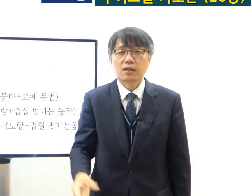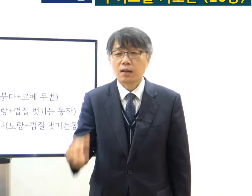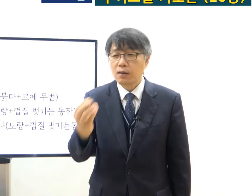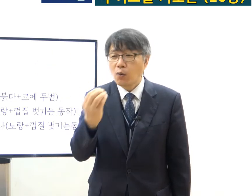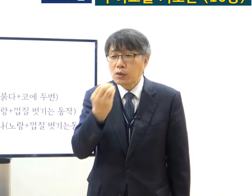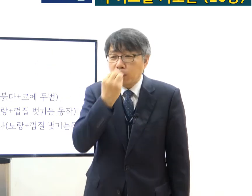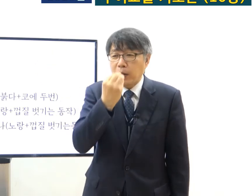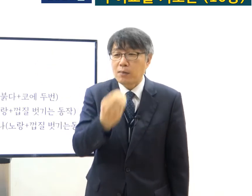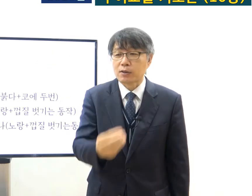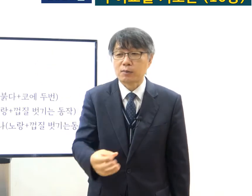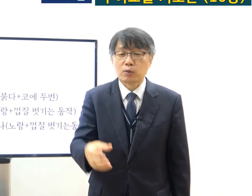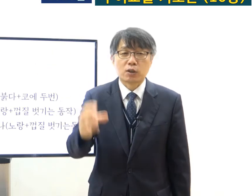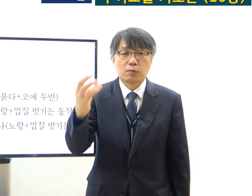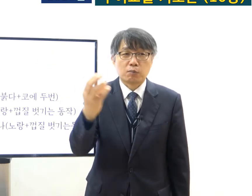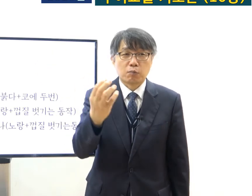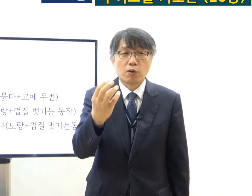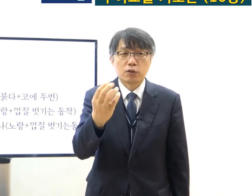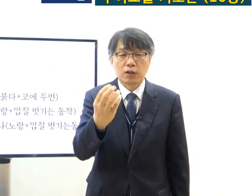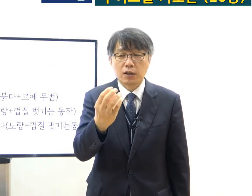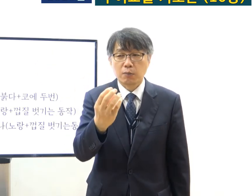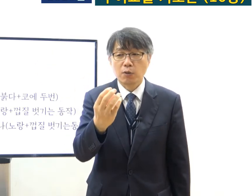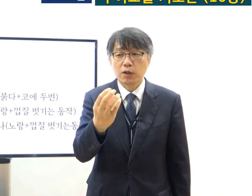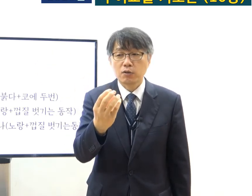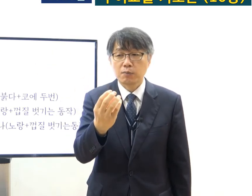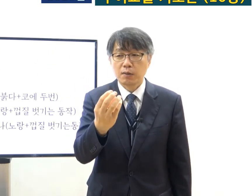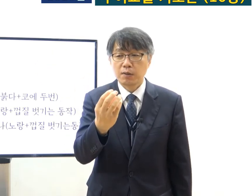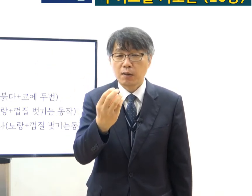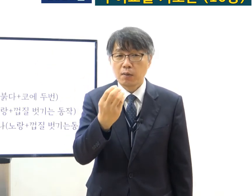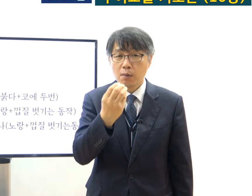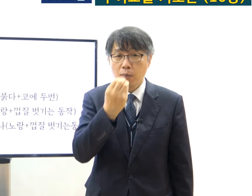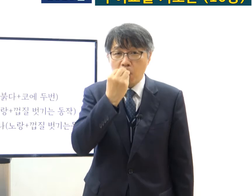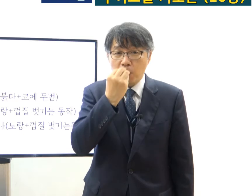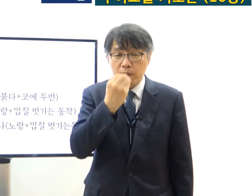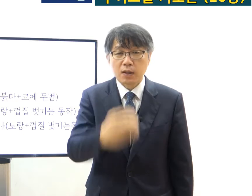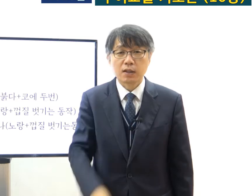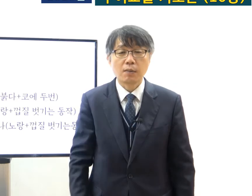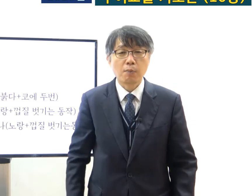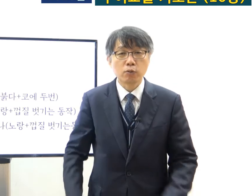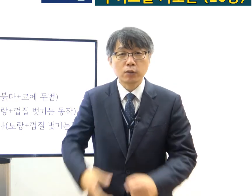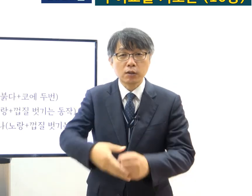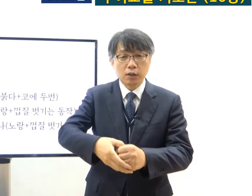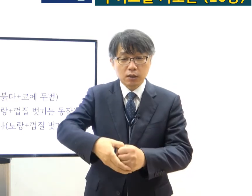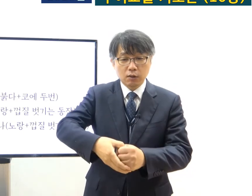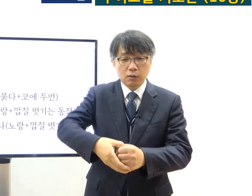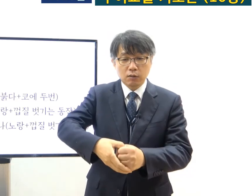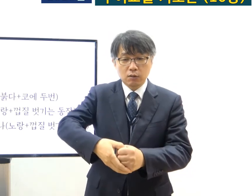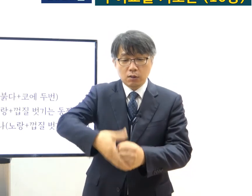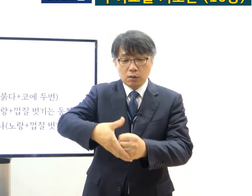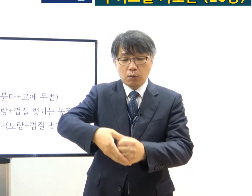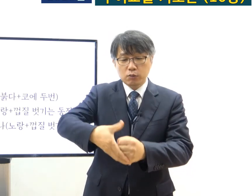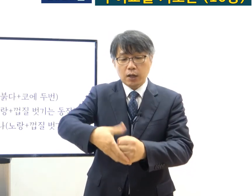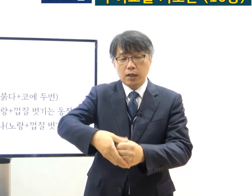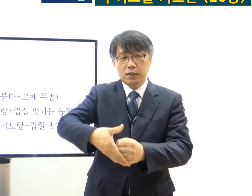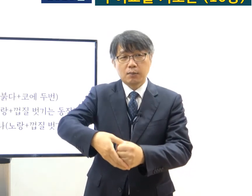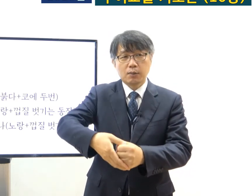이렇게 홍시 빨아먹는 못한 표현을 해주시면 됩니다. 그 다음에 복숭아는 어떻게 하죠? 복숭아, 지난번에 배웠죠?